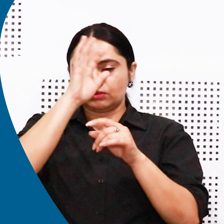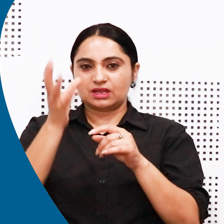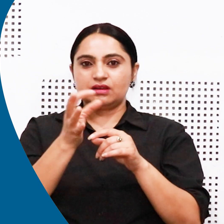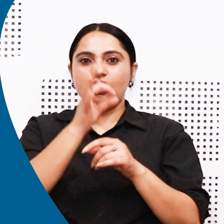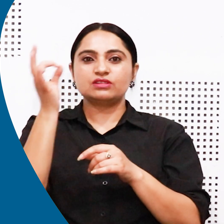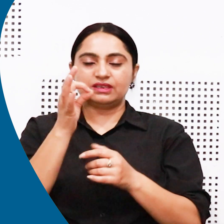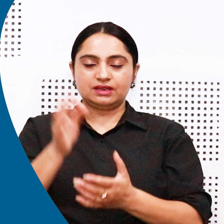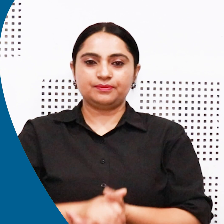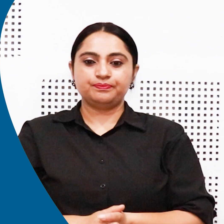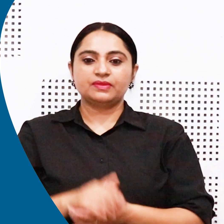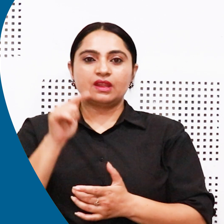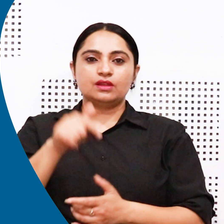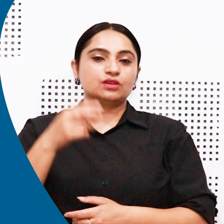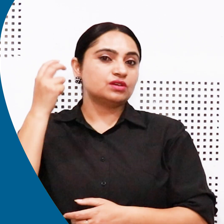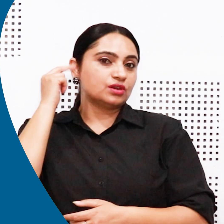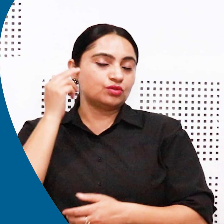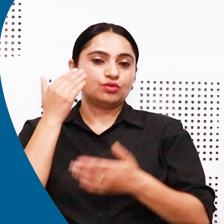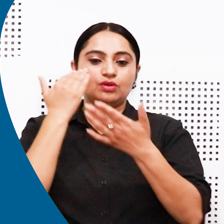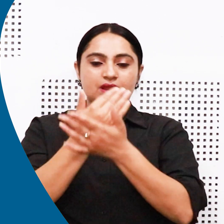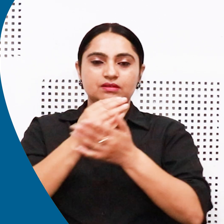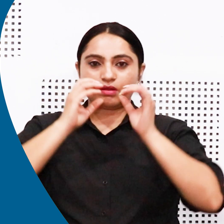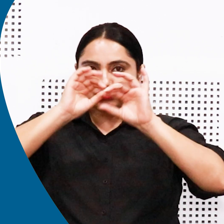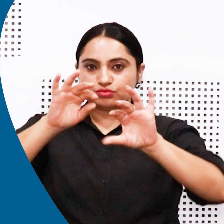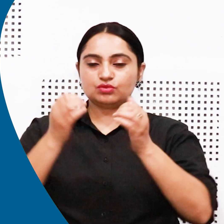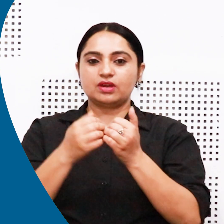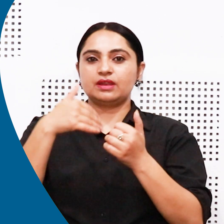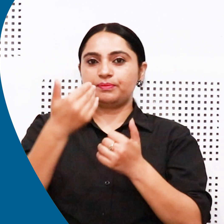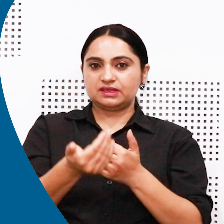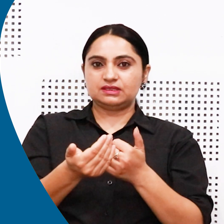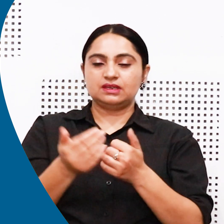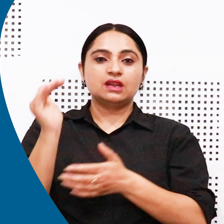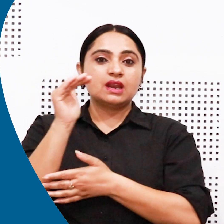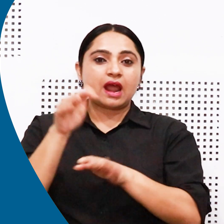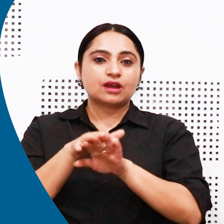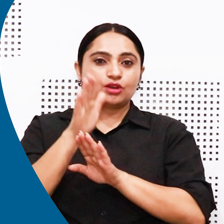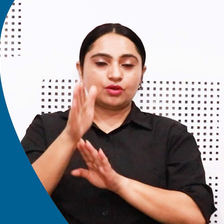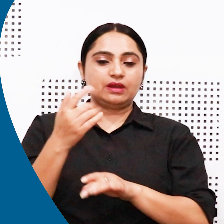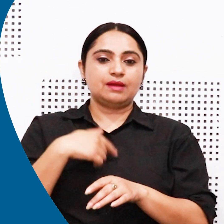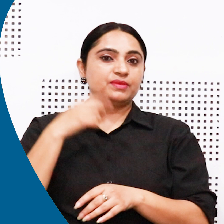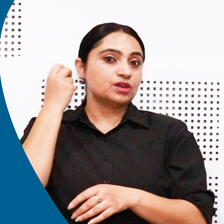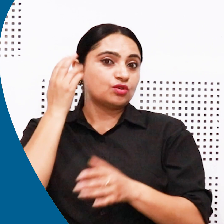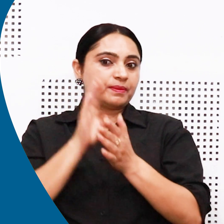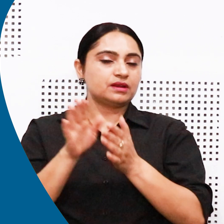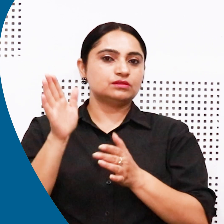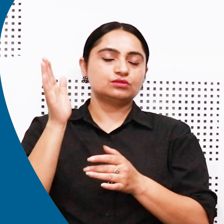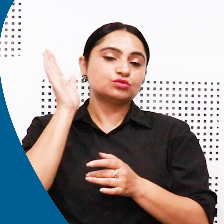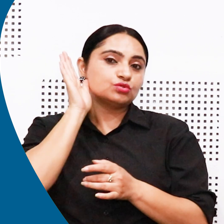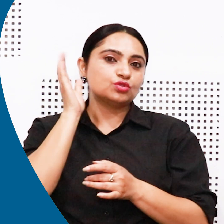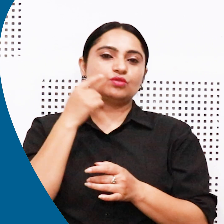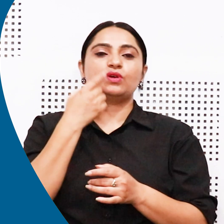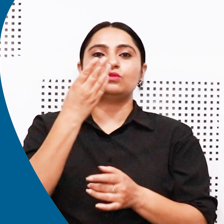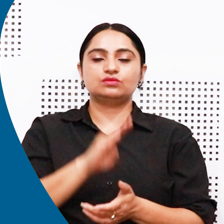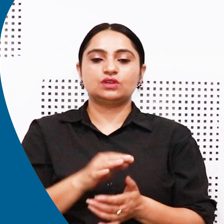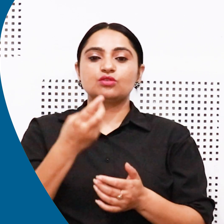जगदीश अरियाल। यो रेडियो कार्यक्रम प्रसारण भइसकेपछि कतिपय चाहिँ नागरिकहरूले चाहिँ हामीले रेडियो मार्फत सुनेको भन्ने पनि भन्नुभयो